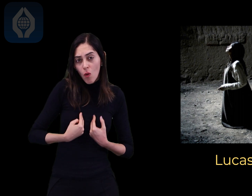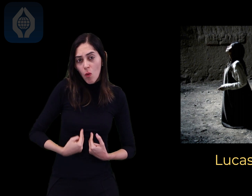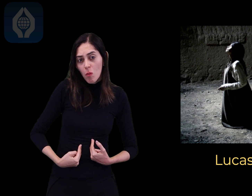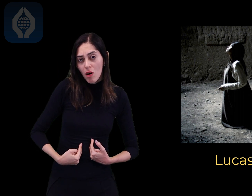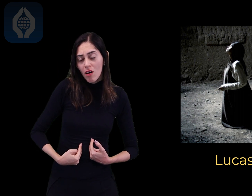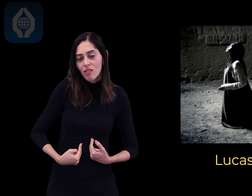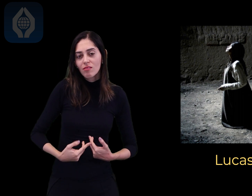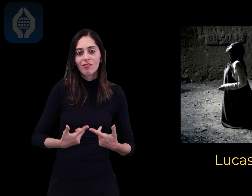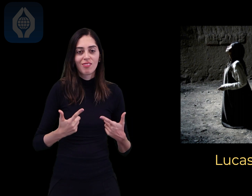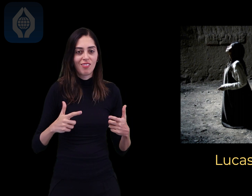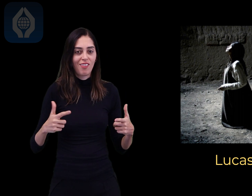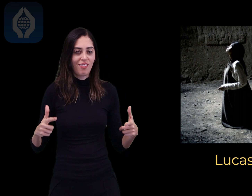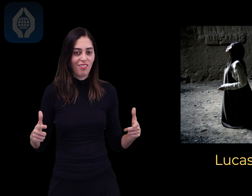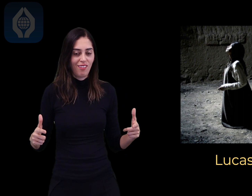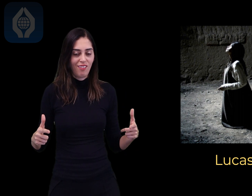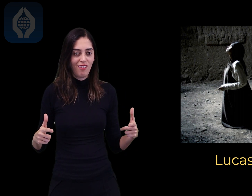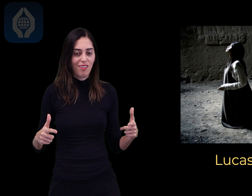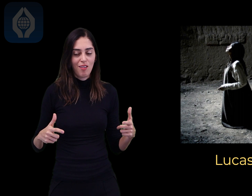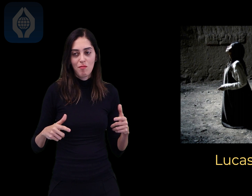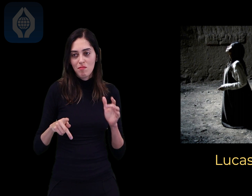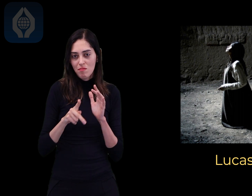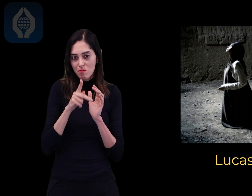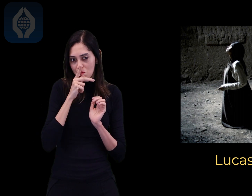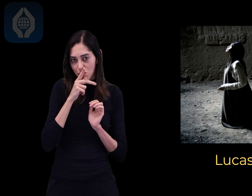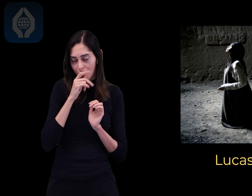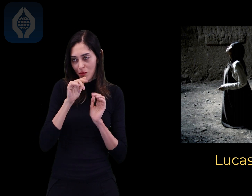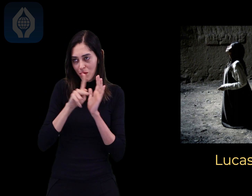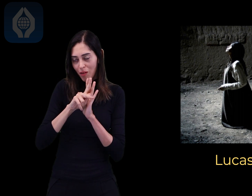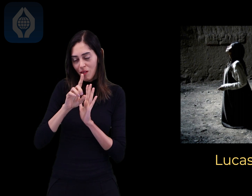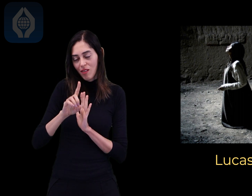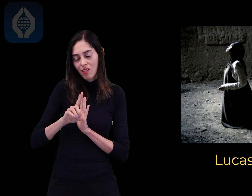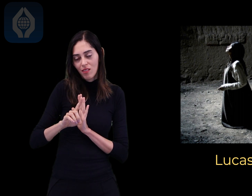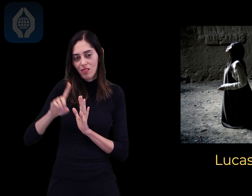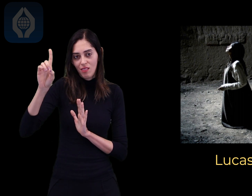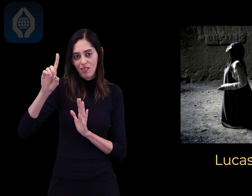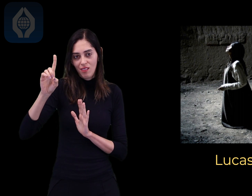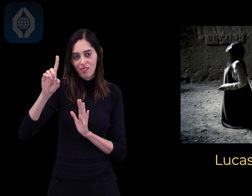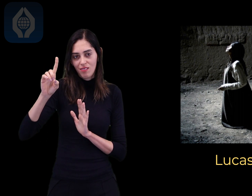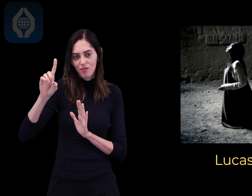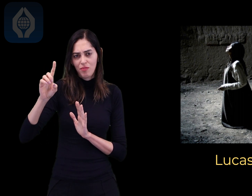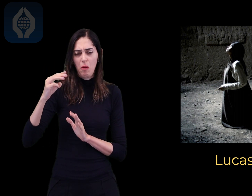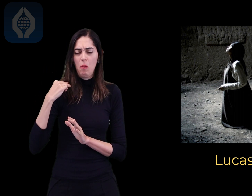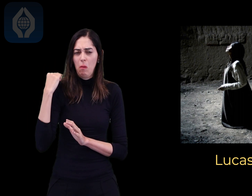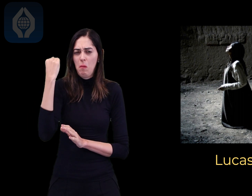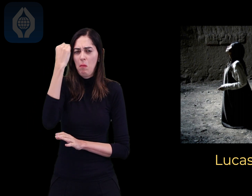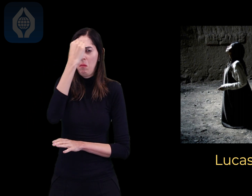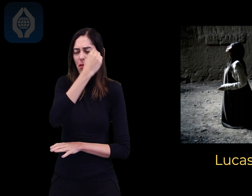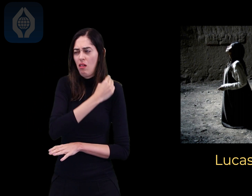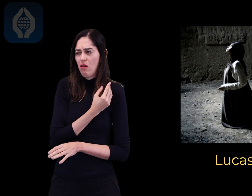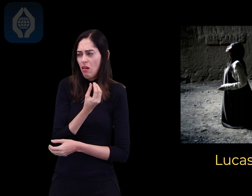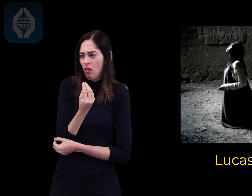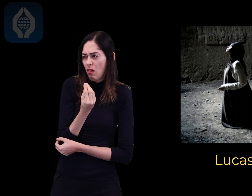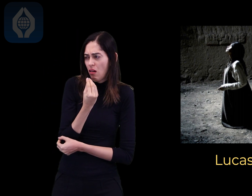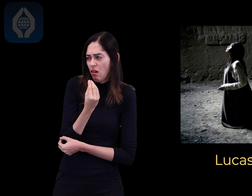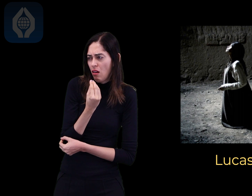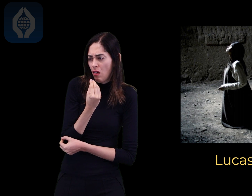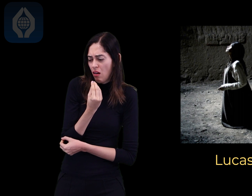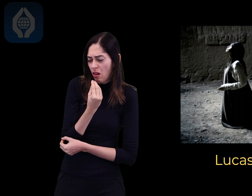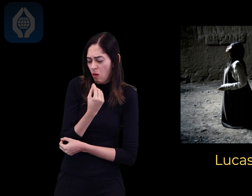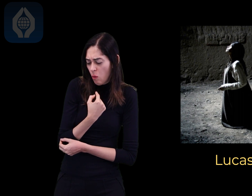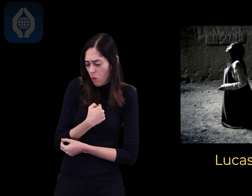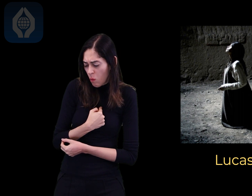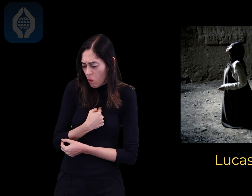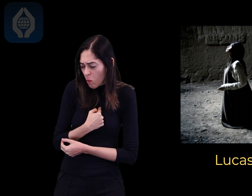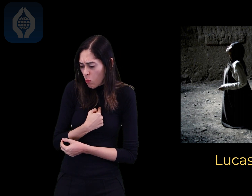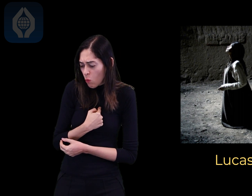Maria não podia entender como ela podia ter um filho que não tivesse um pai humano. Em Lucas 1:35, o anjo disse que